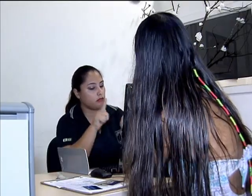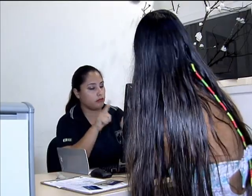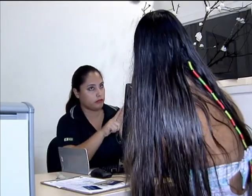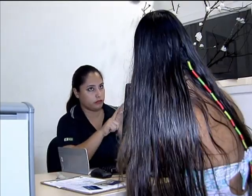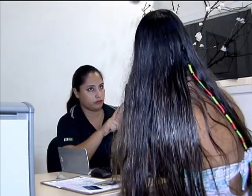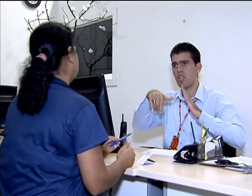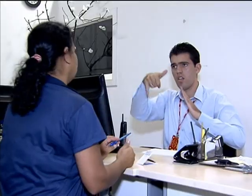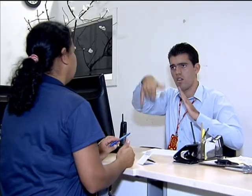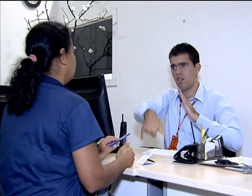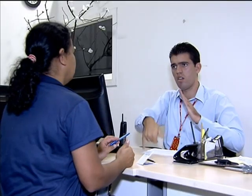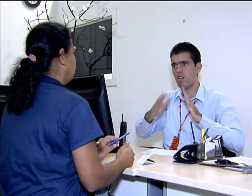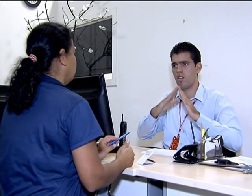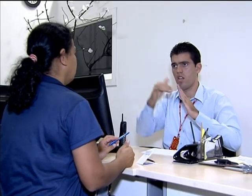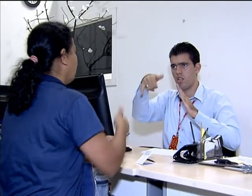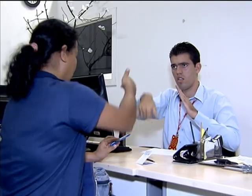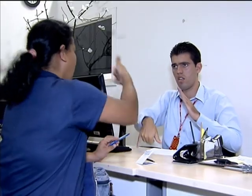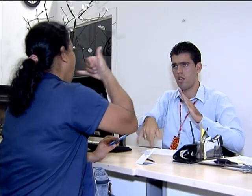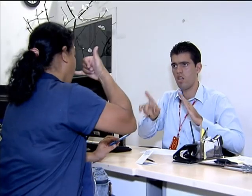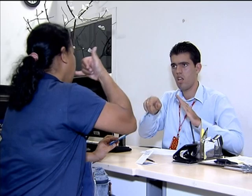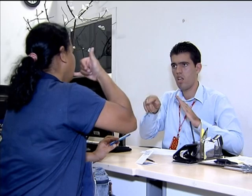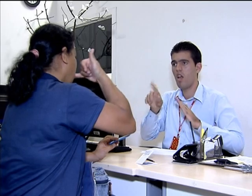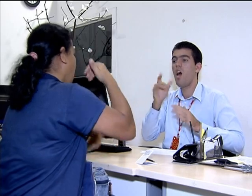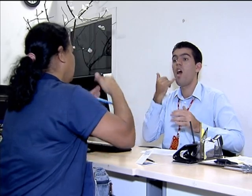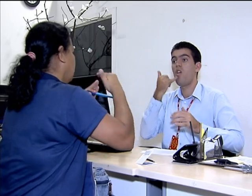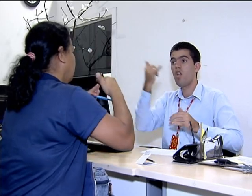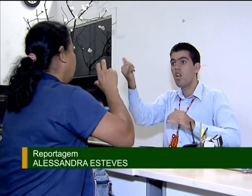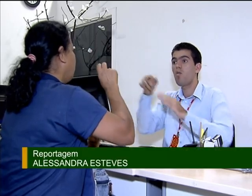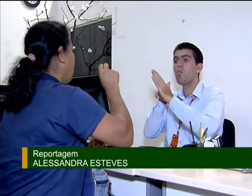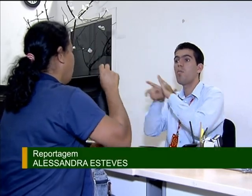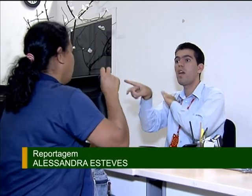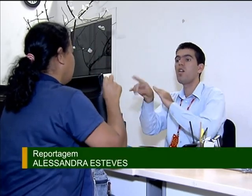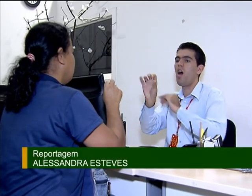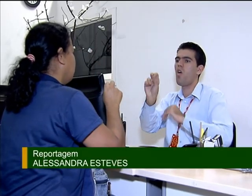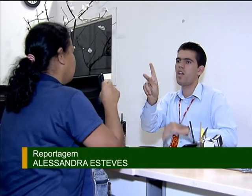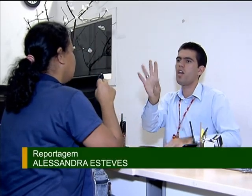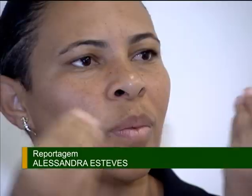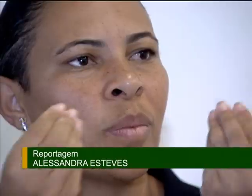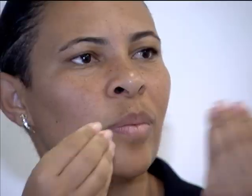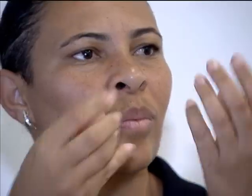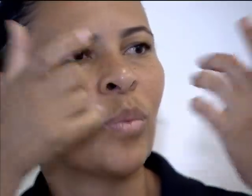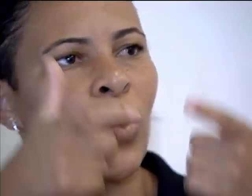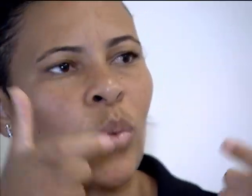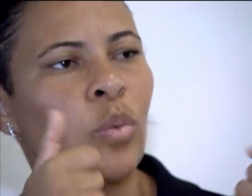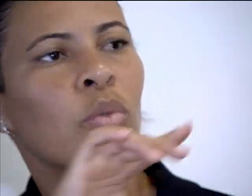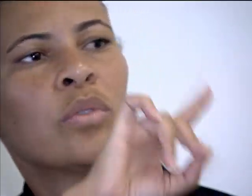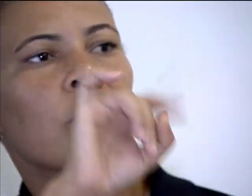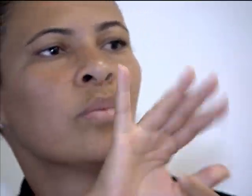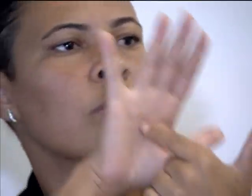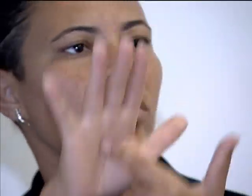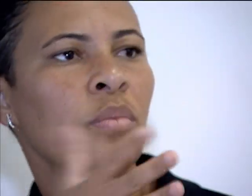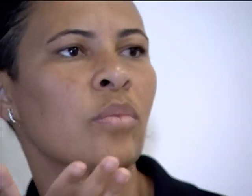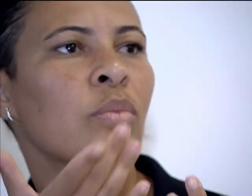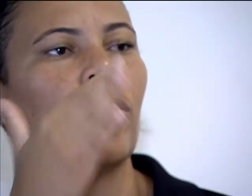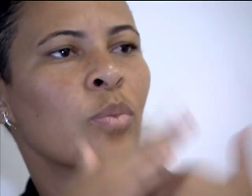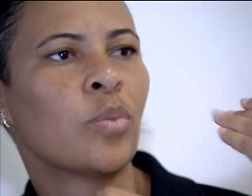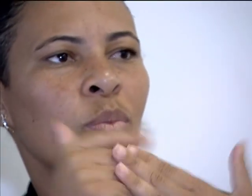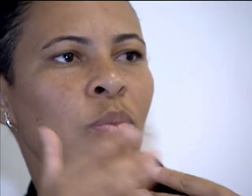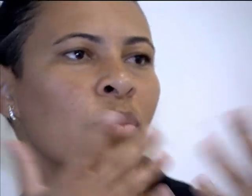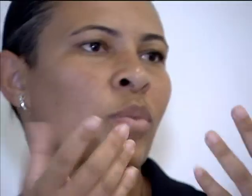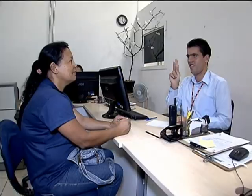auditiva. Pessoas que enfrentam dificuldades em atividades simples do dia a dia, como o agendamento de uma consulta médica ou atendimento bancário.